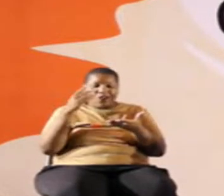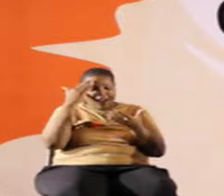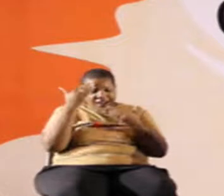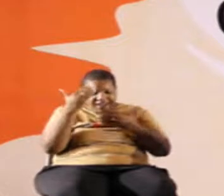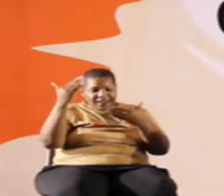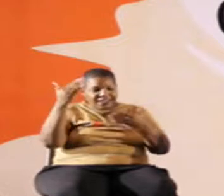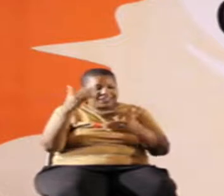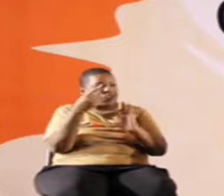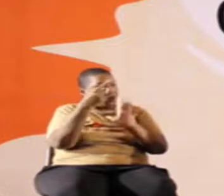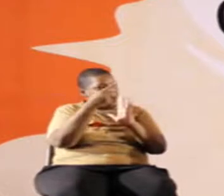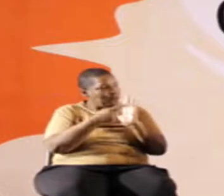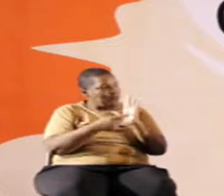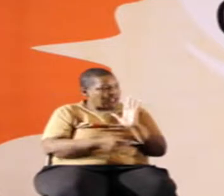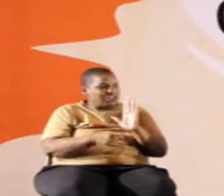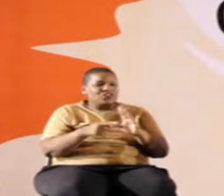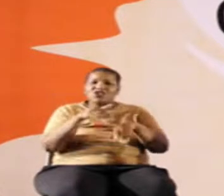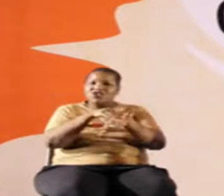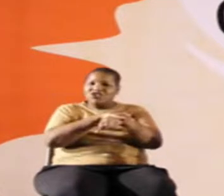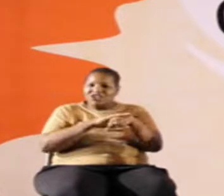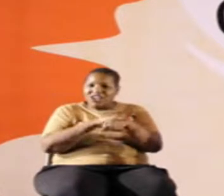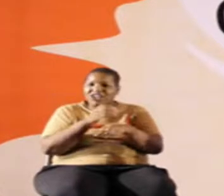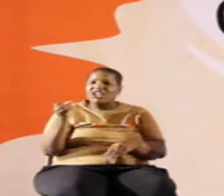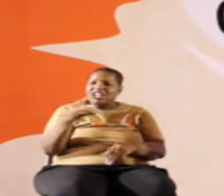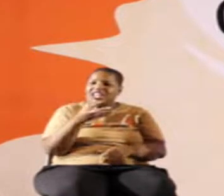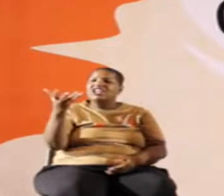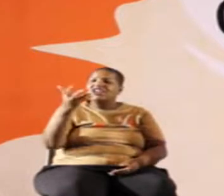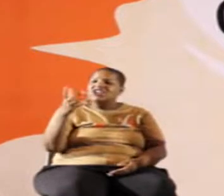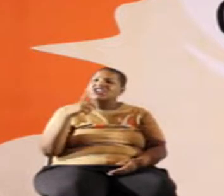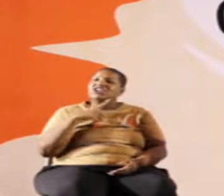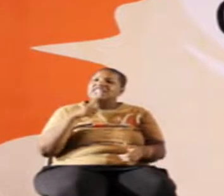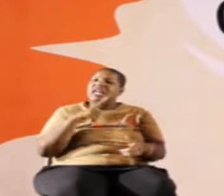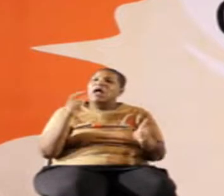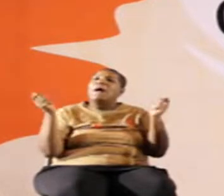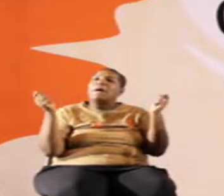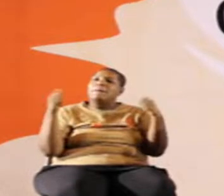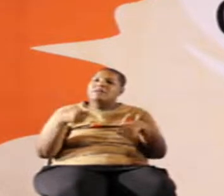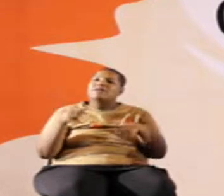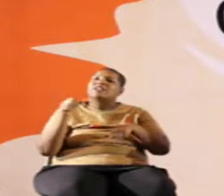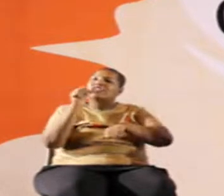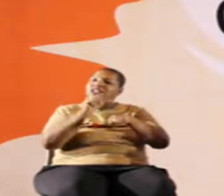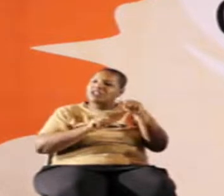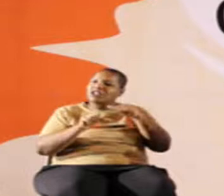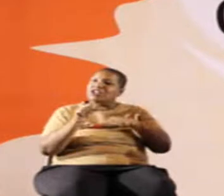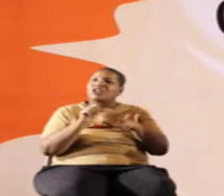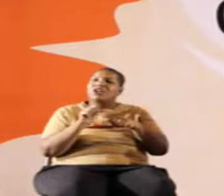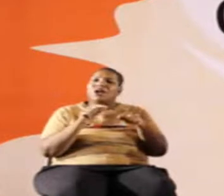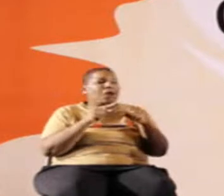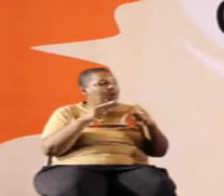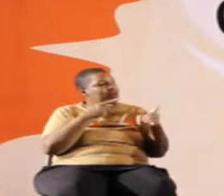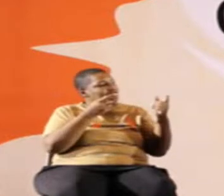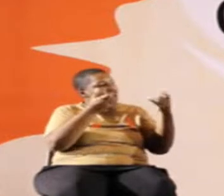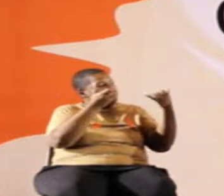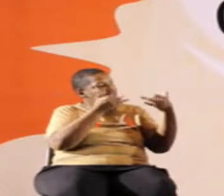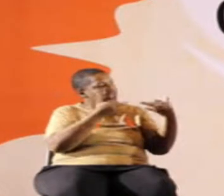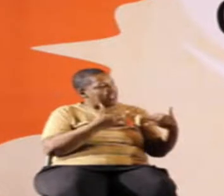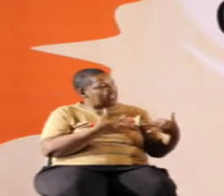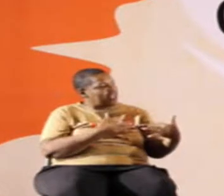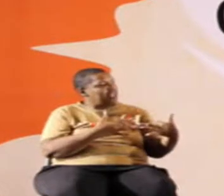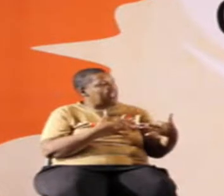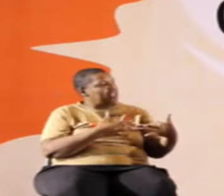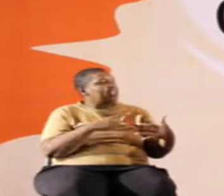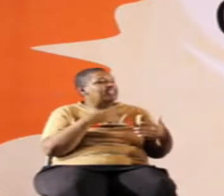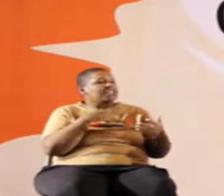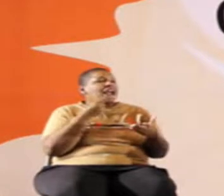esse projeto Diálogos Contemporâneos a gente tem a possibilidade dessa troca. Mas você fazendo a descrição aí dessas